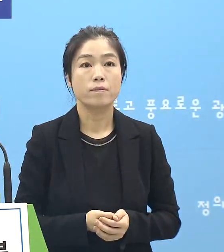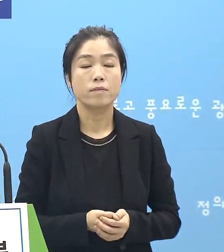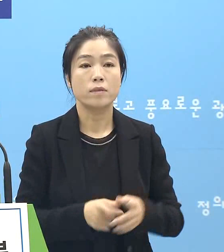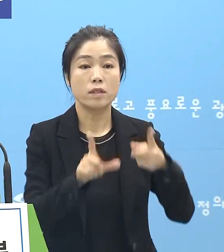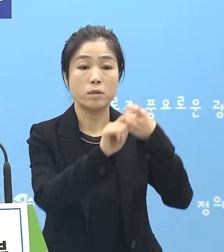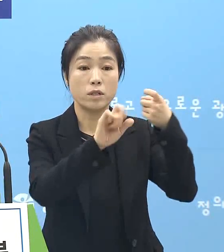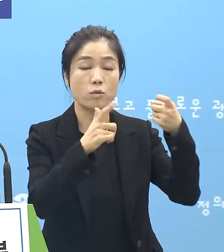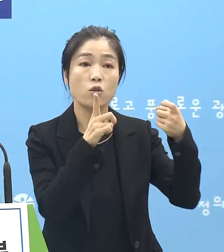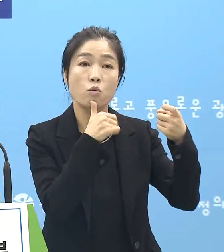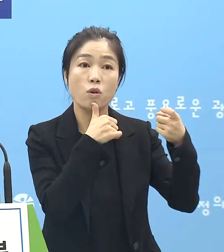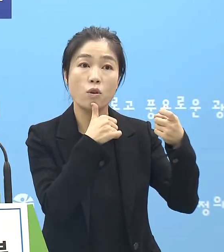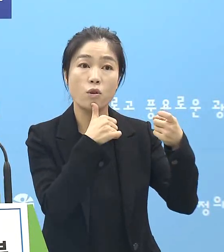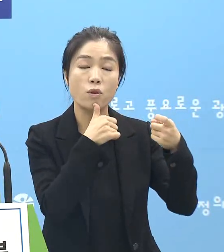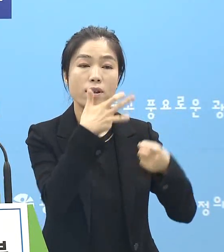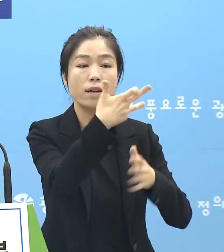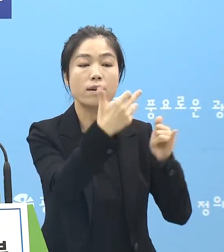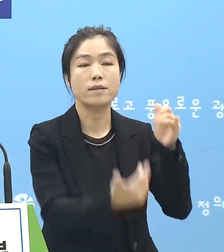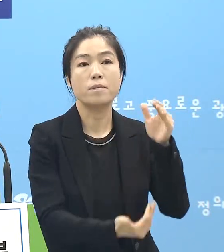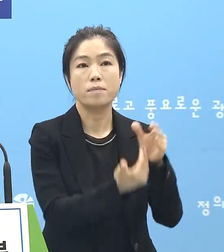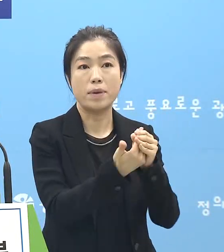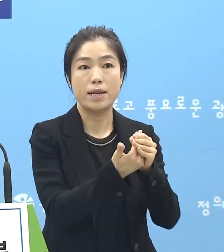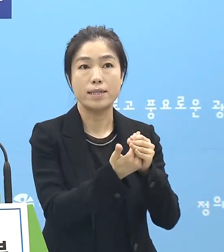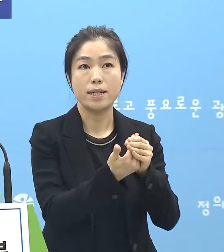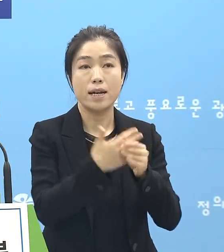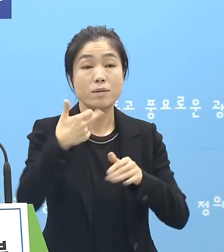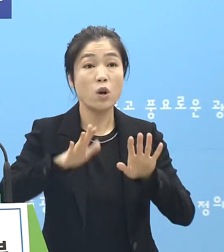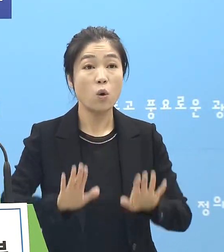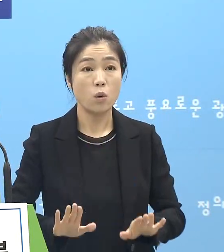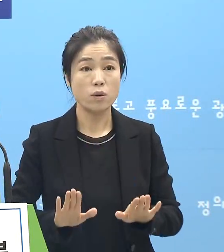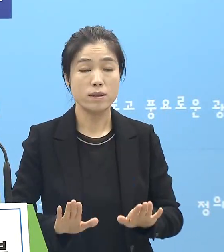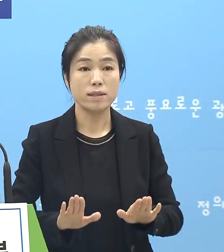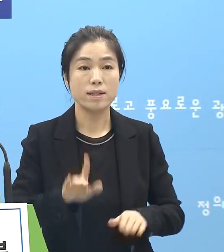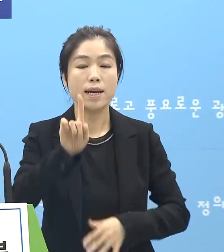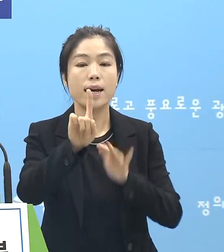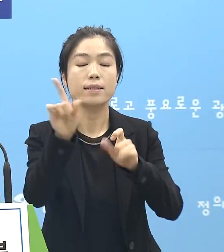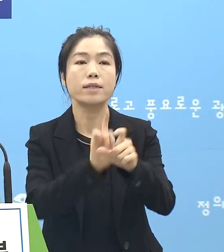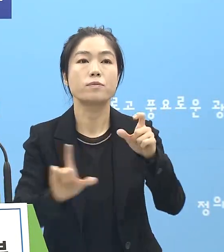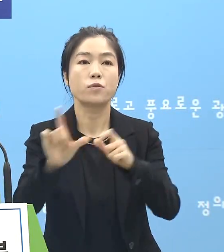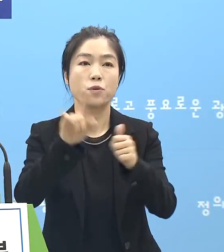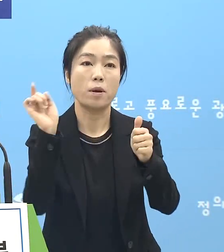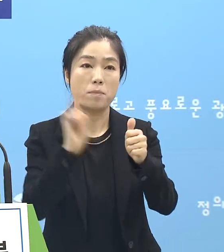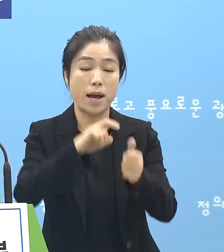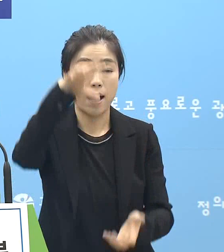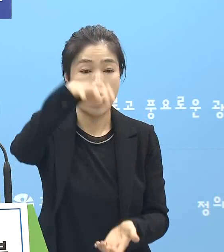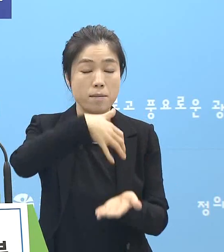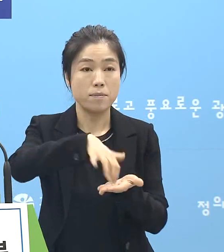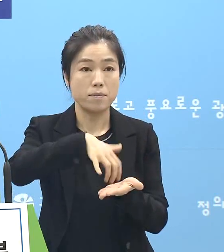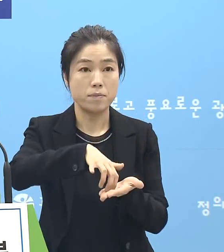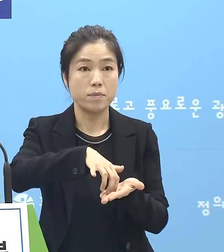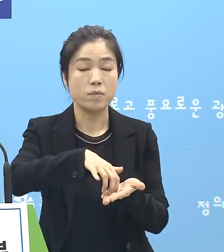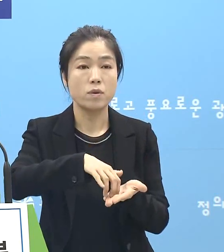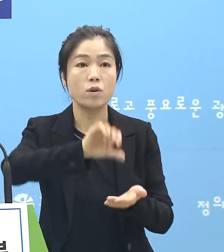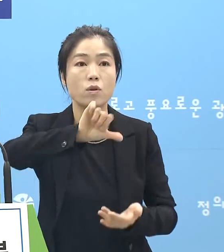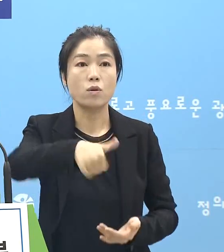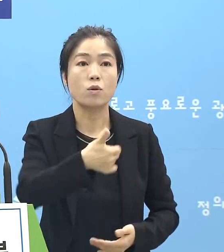11월 16일 월요일 18명 발생했고요. 17일 오늘 1명 추가 발생해서 총 누적